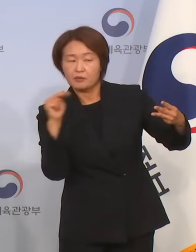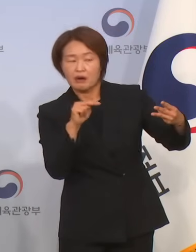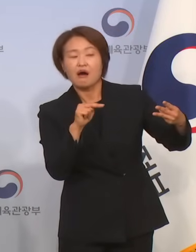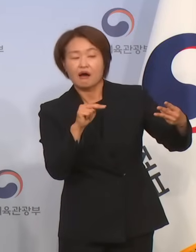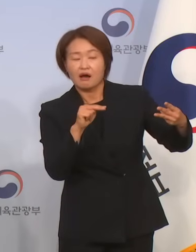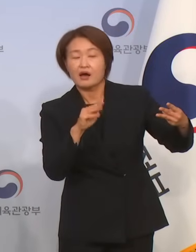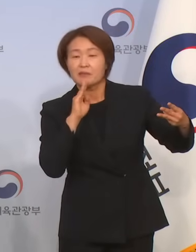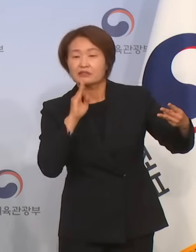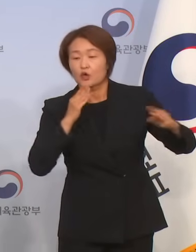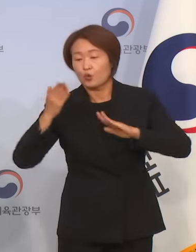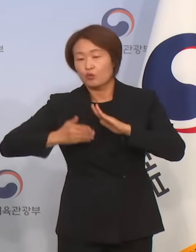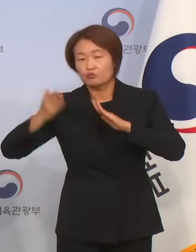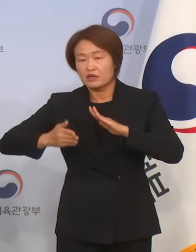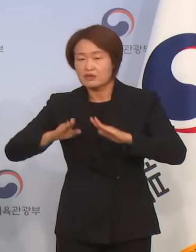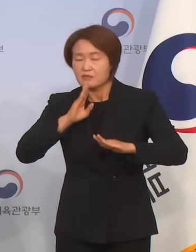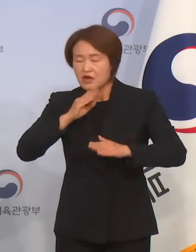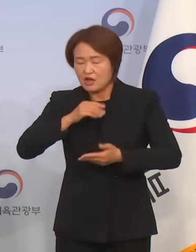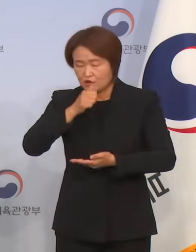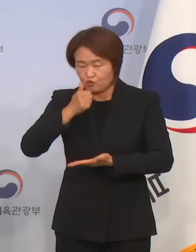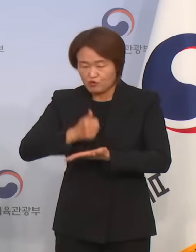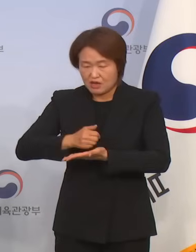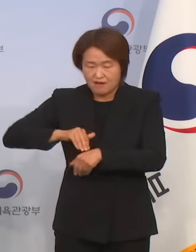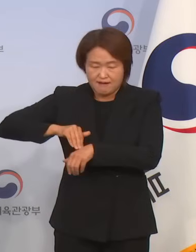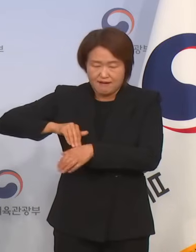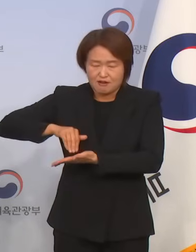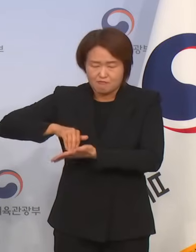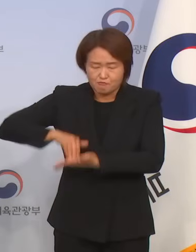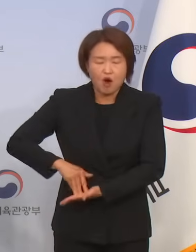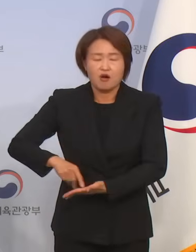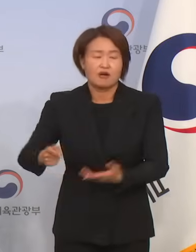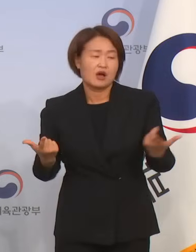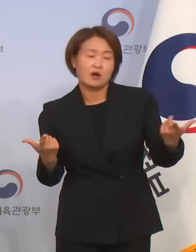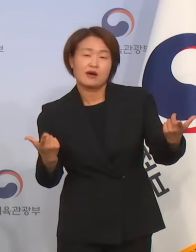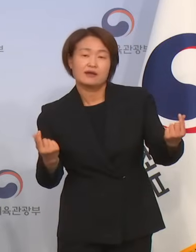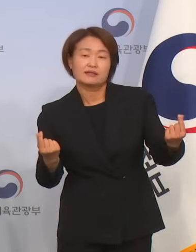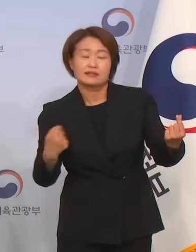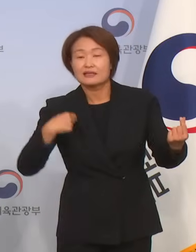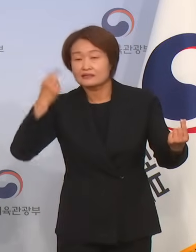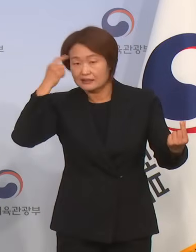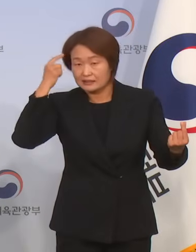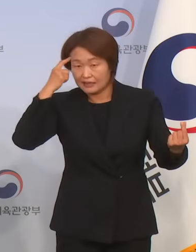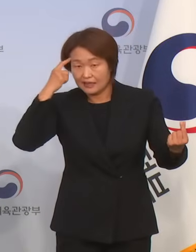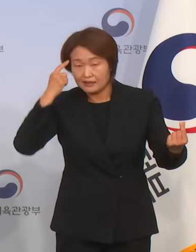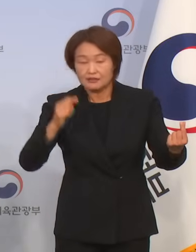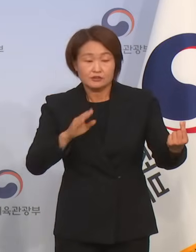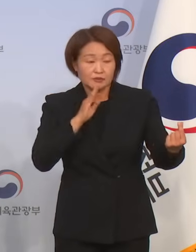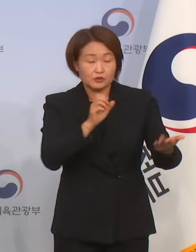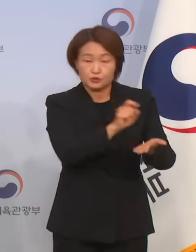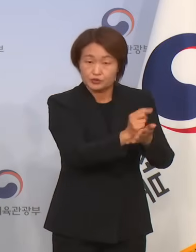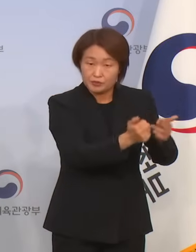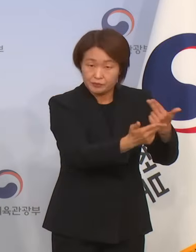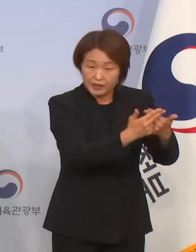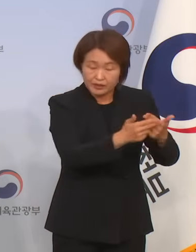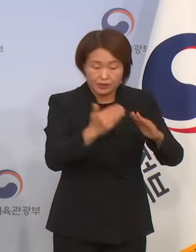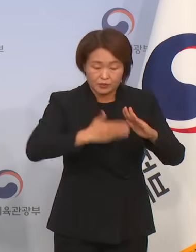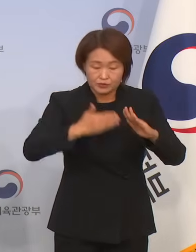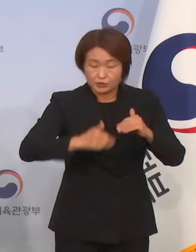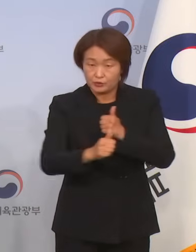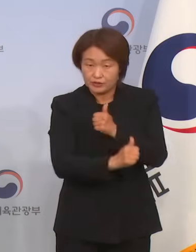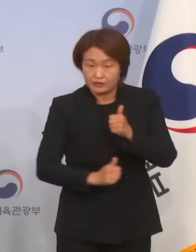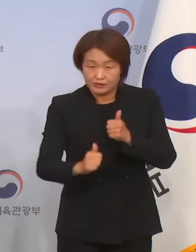공무원의 중징계에 해당된다고 봅니다. 그래서 이 세 가지 종류의 징계 중에서 축구협회